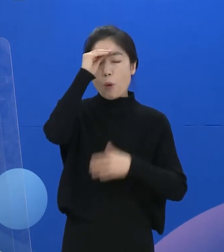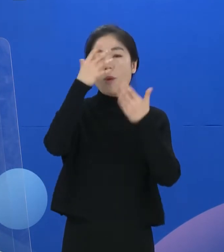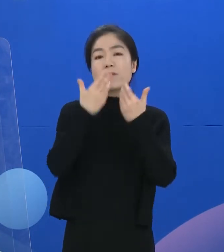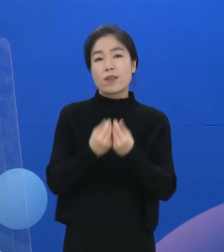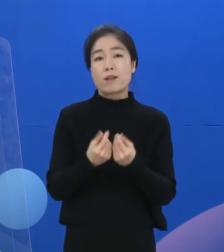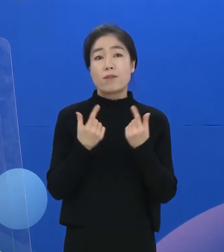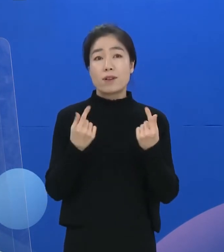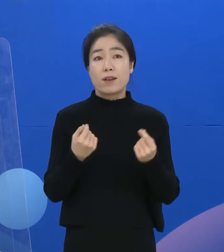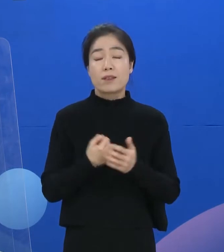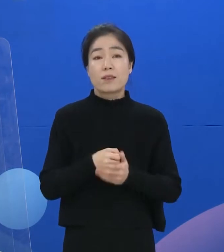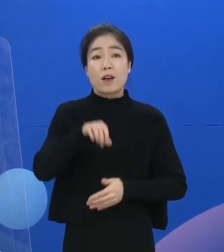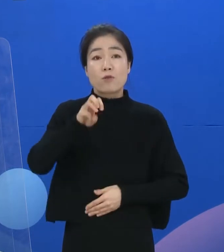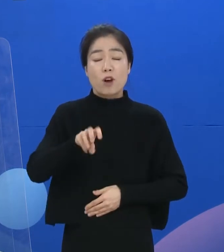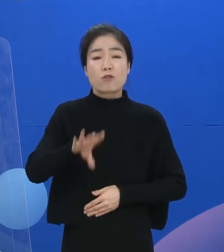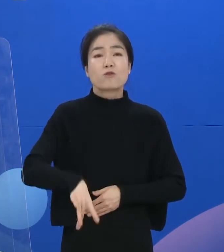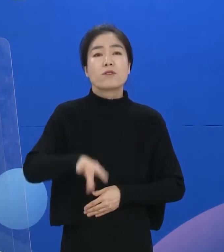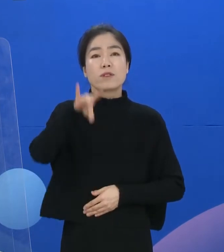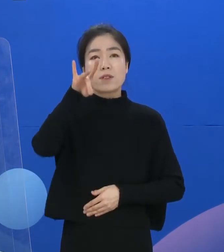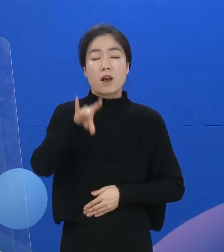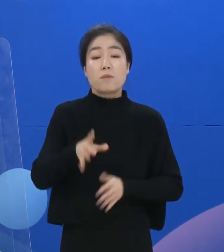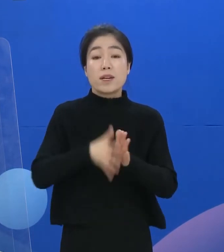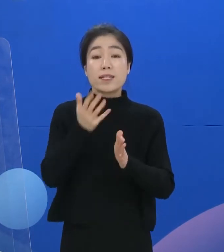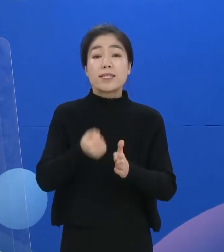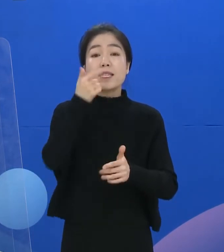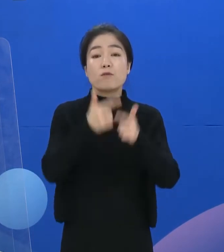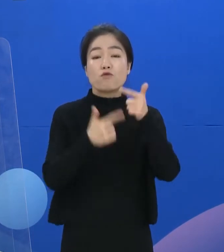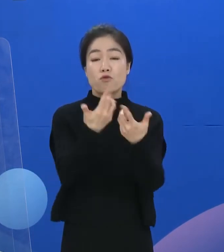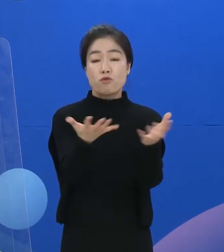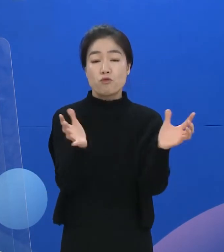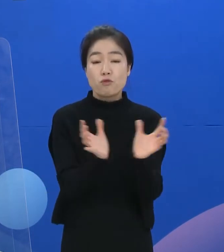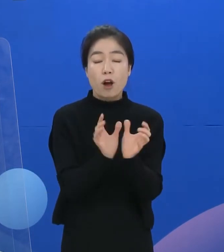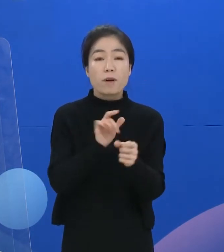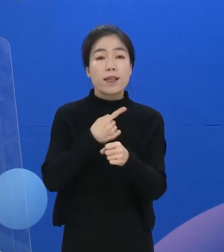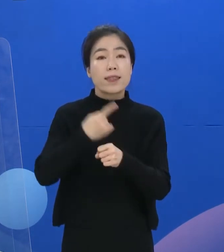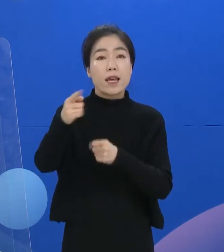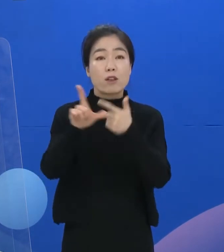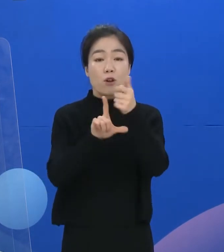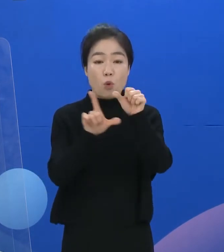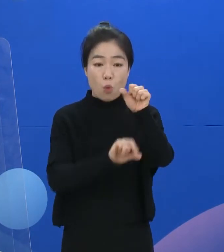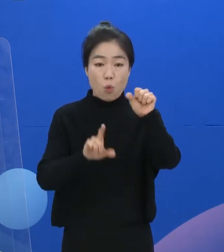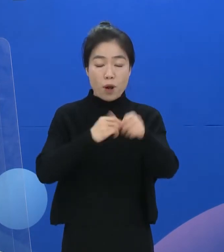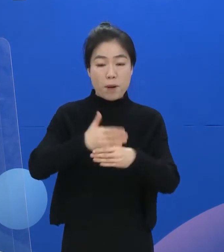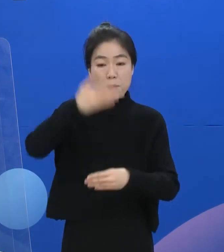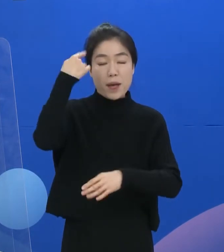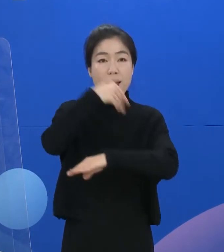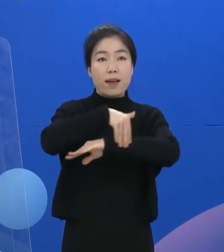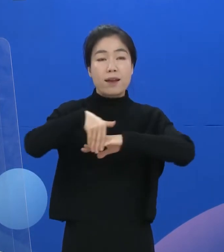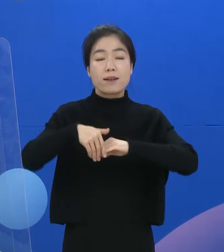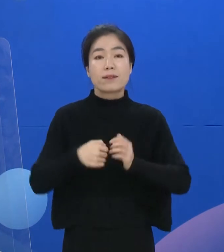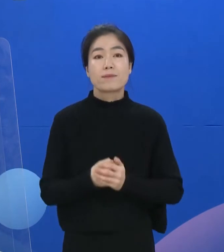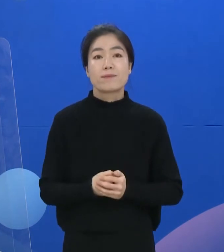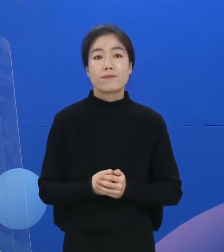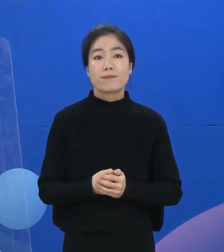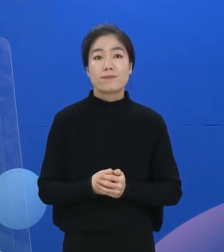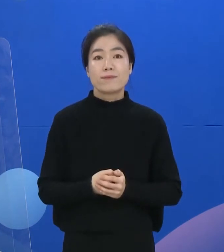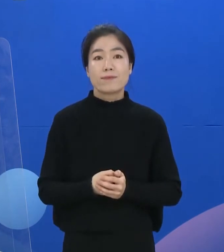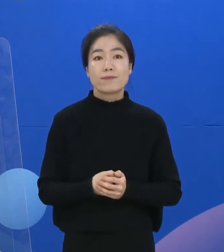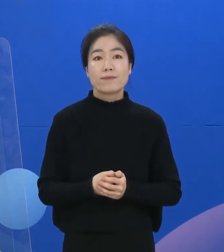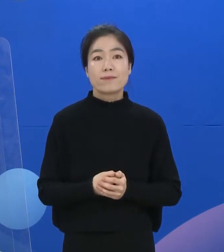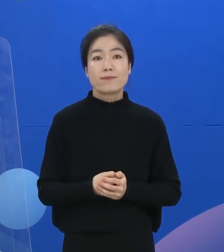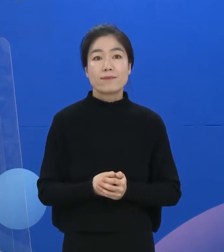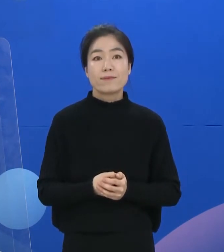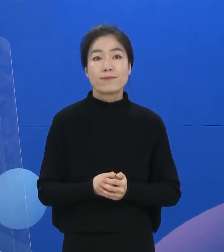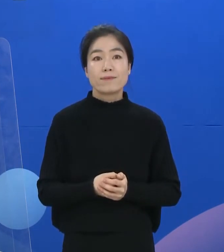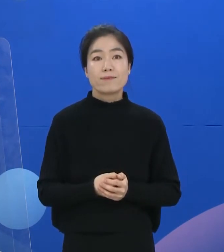사업자의 초과이익환수 등 전국적 모범사례가 되고 있고 광주 최초의 시립